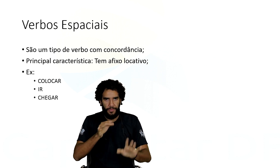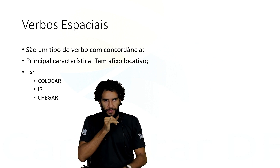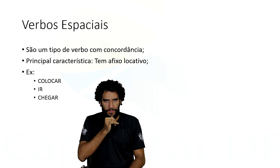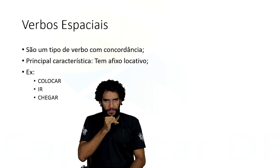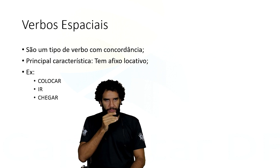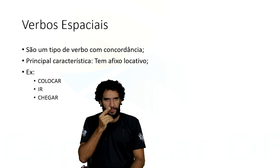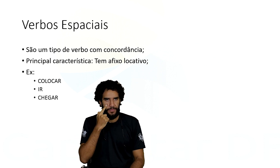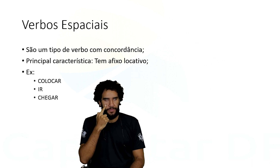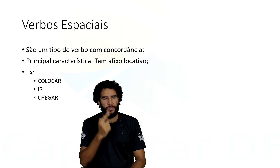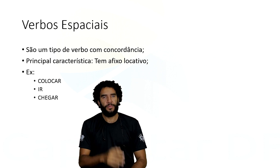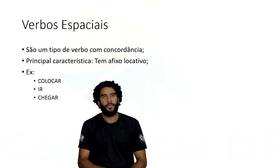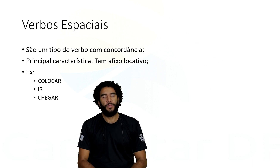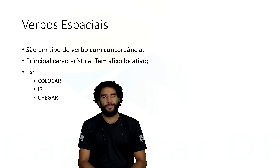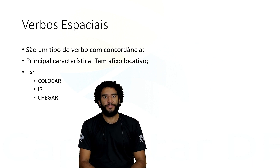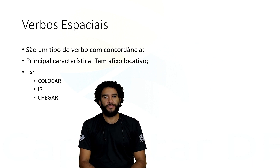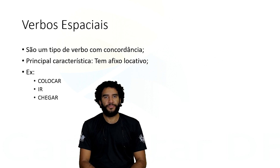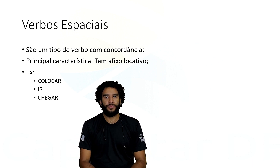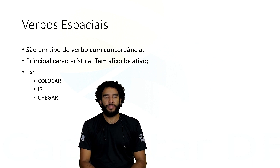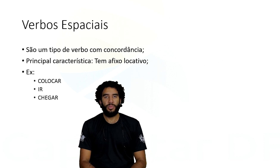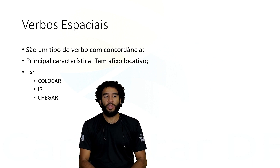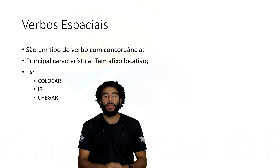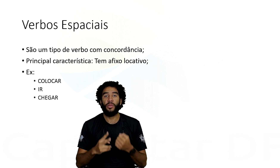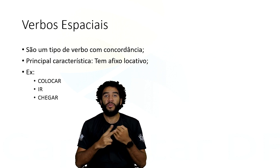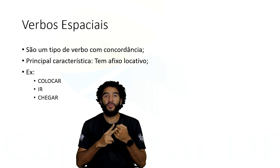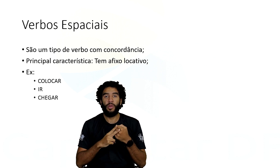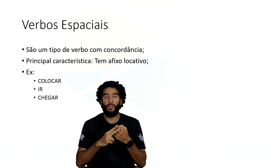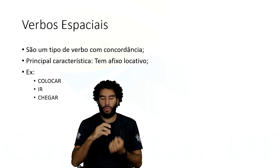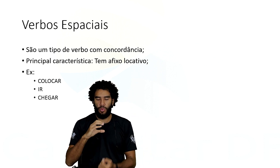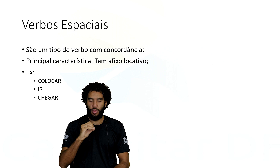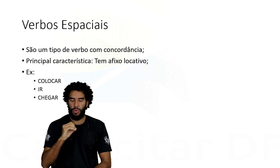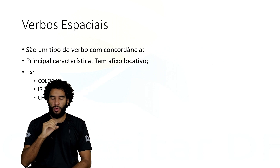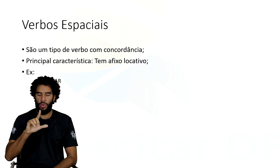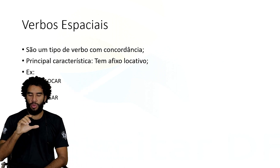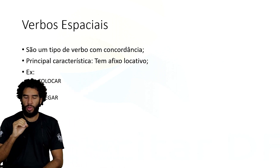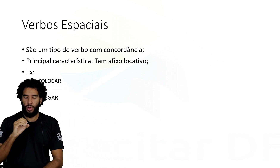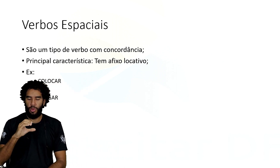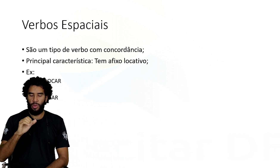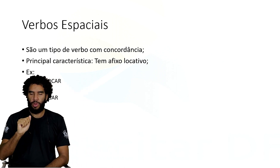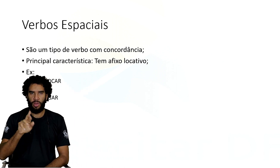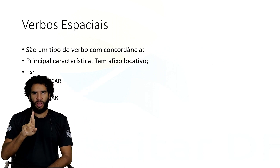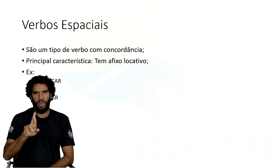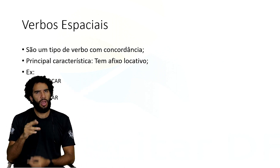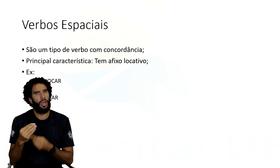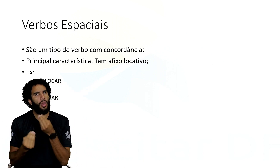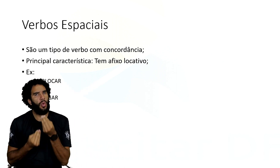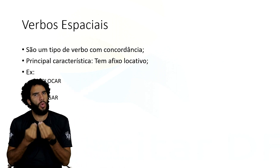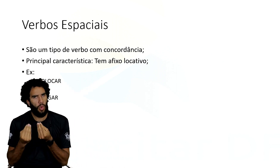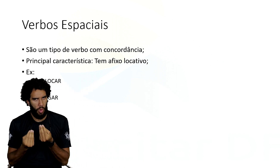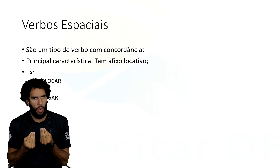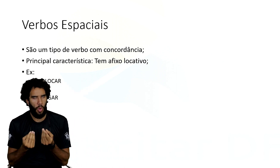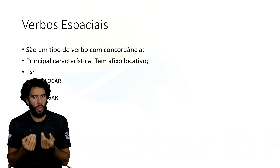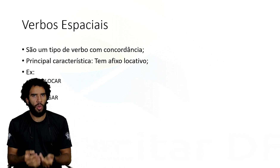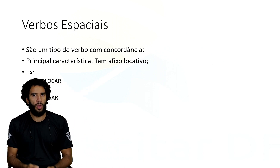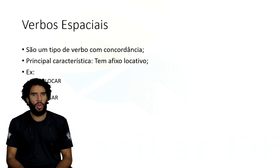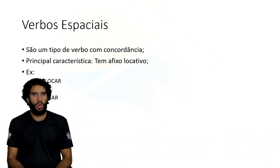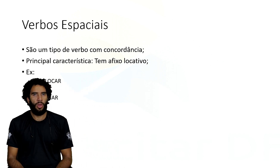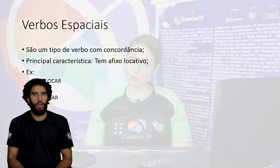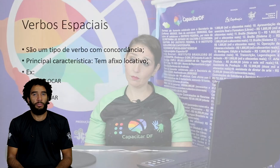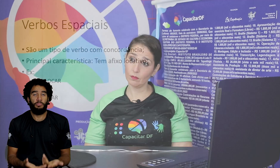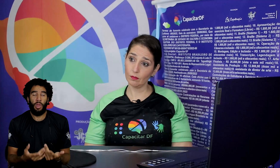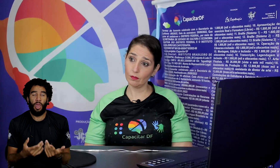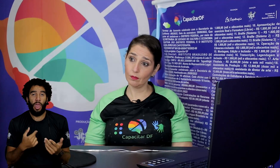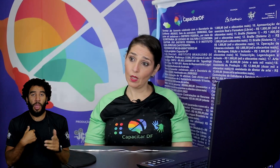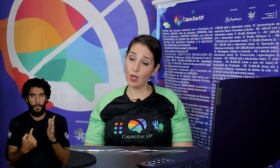exemplo, o verbo colocar. Aí você é assim, como é que é o verbo colocar? Aí eu vou perguntar, vou virar para você e falar assim,